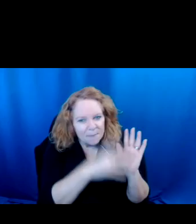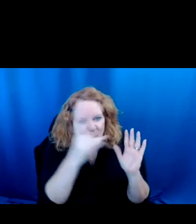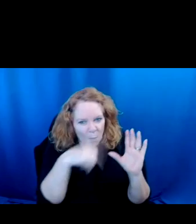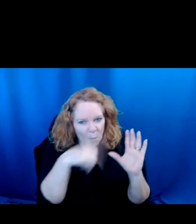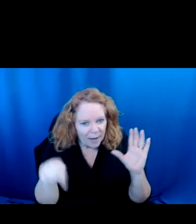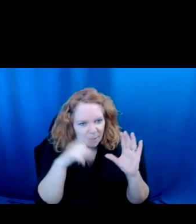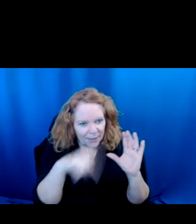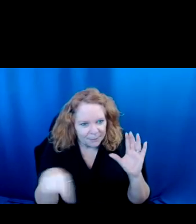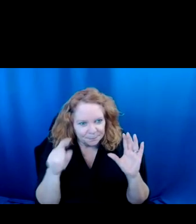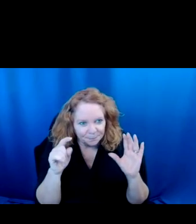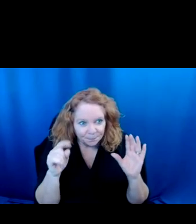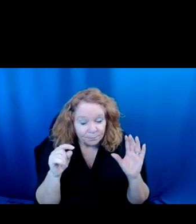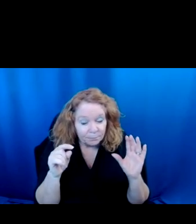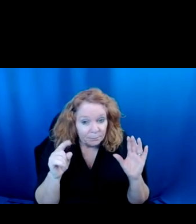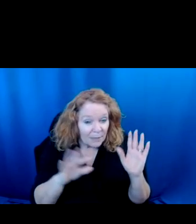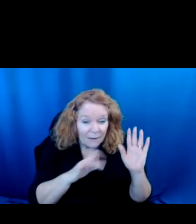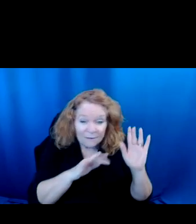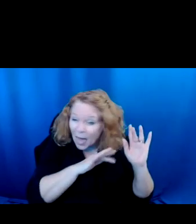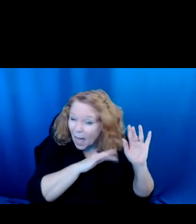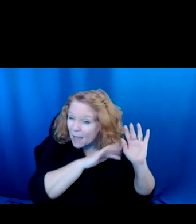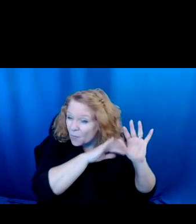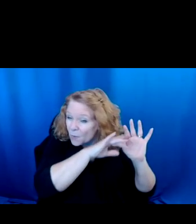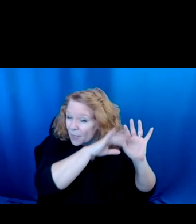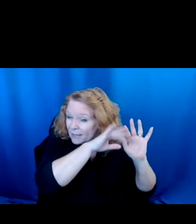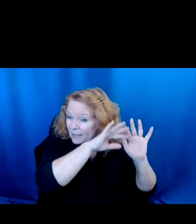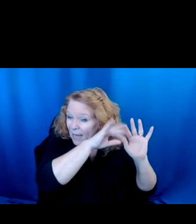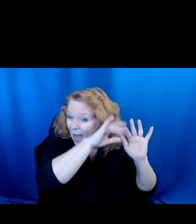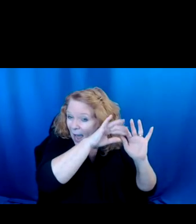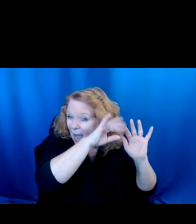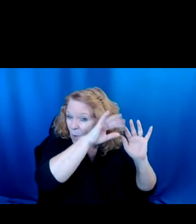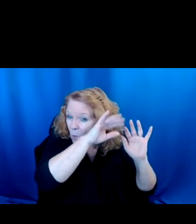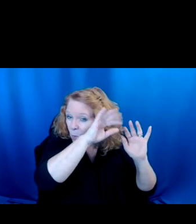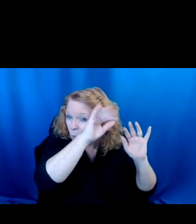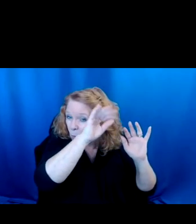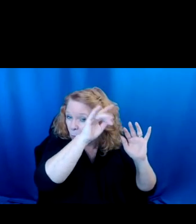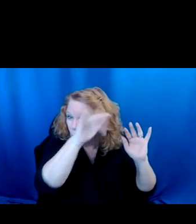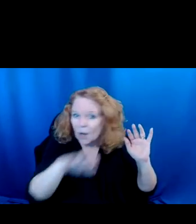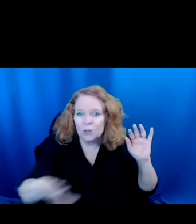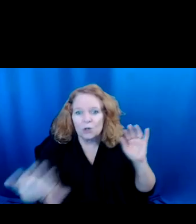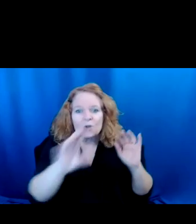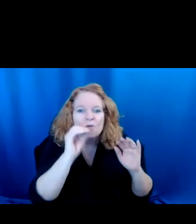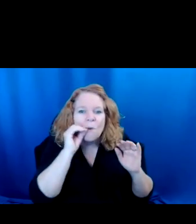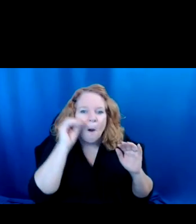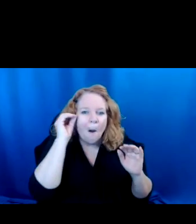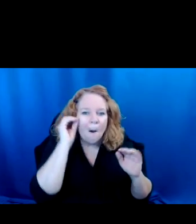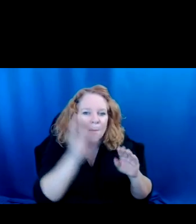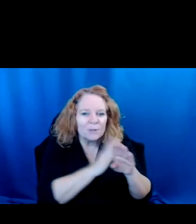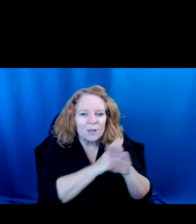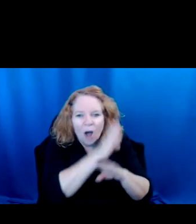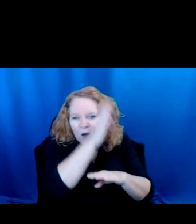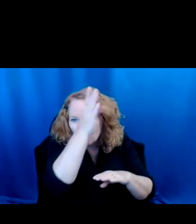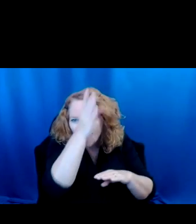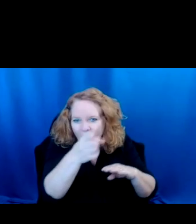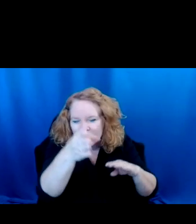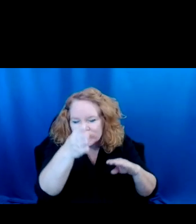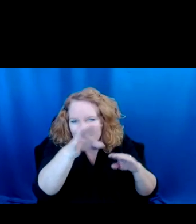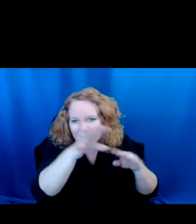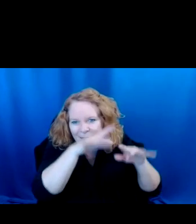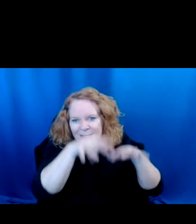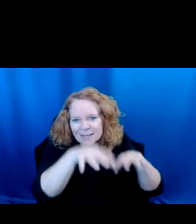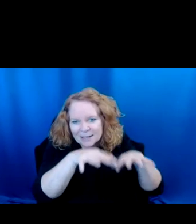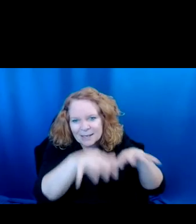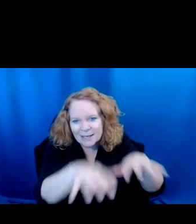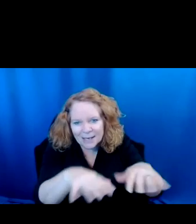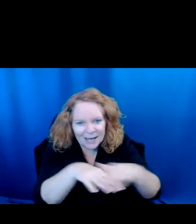It's flying through the sky. Woo! Whoosh! Into your homes, across the sky, across the sea, into